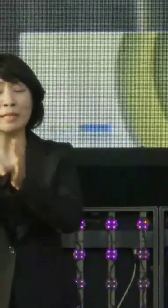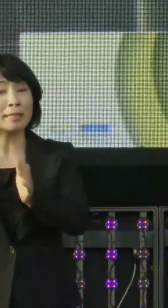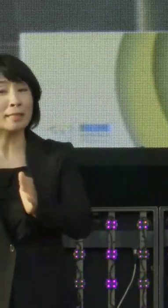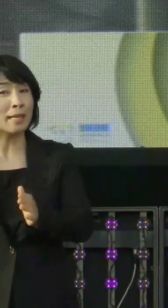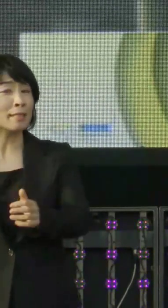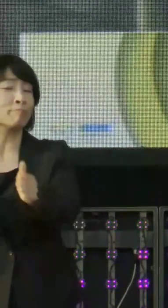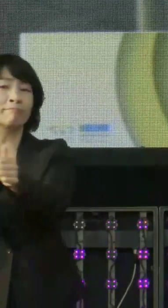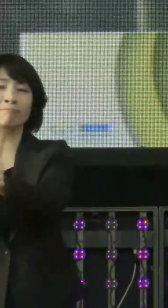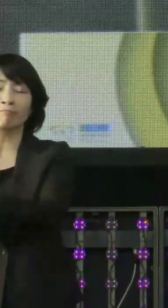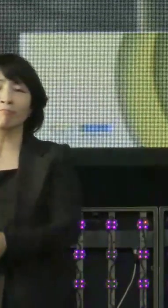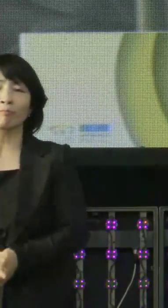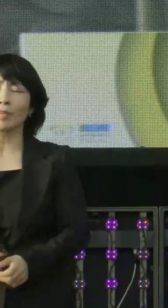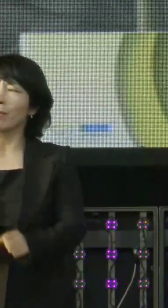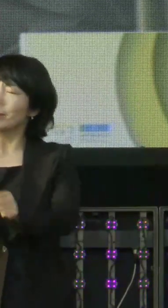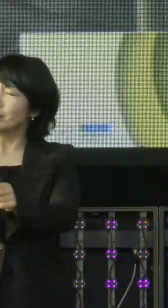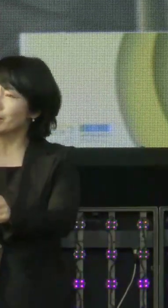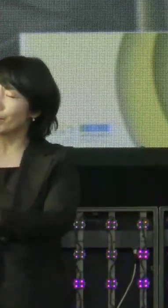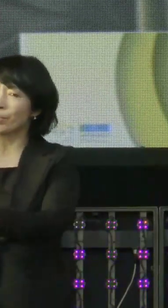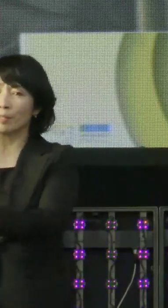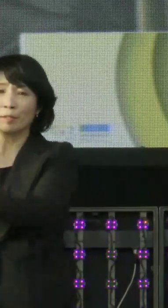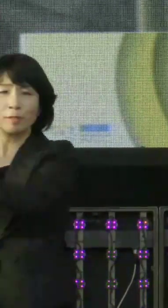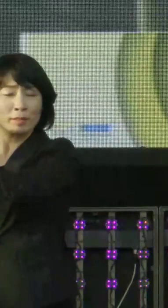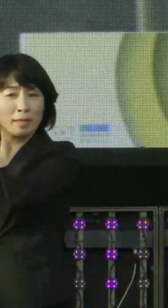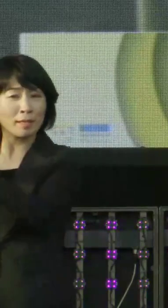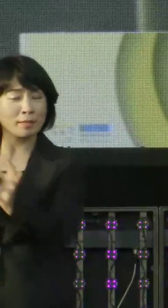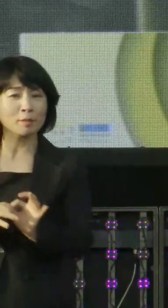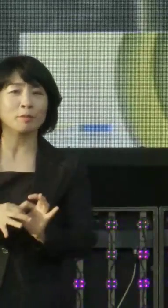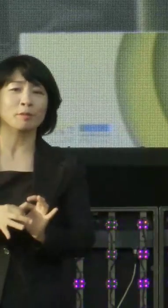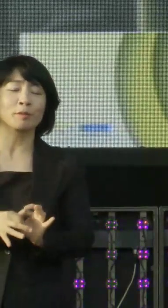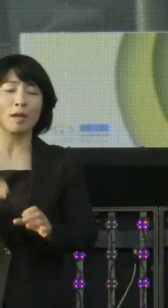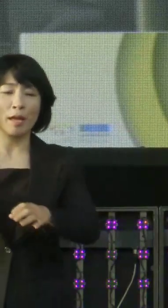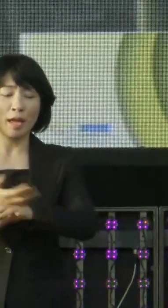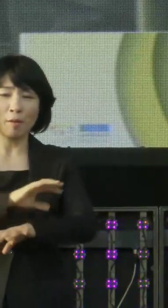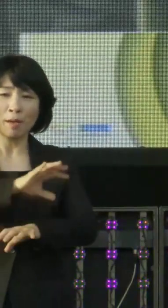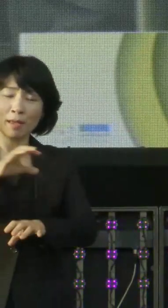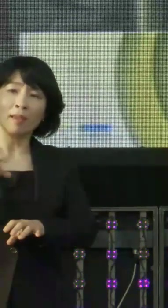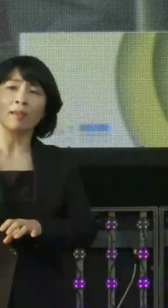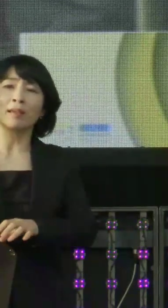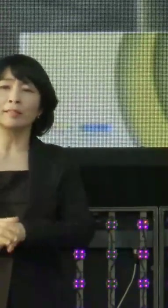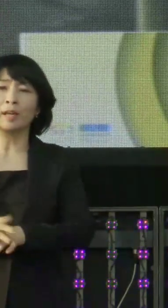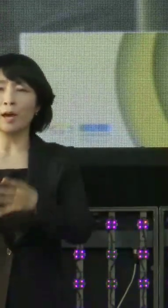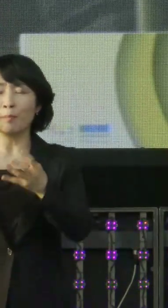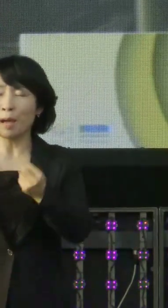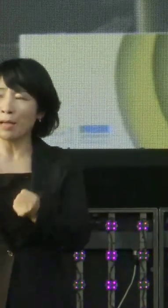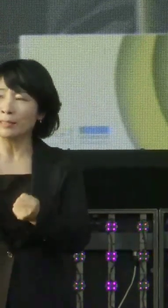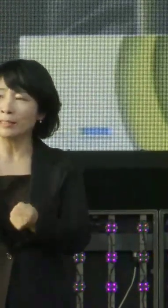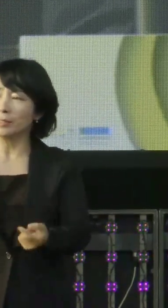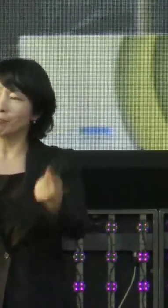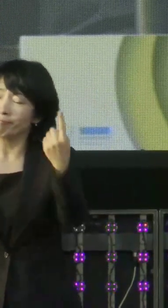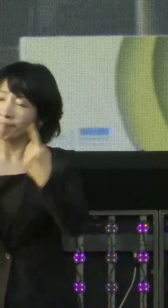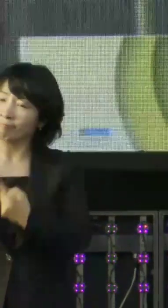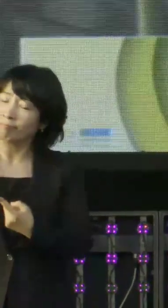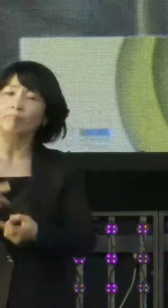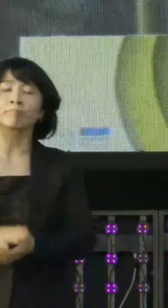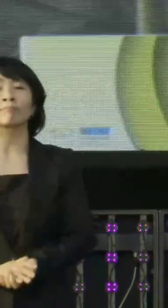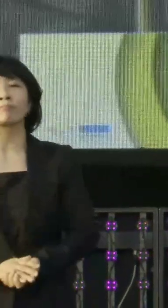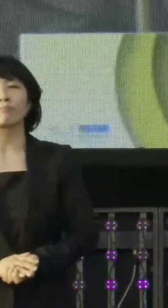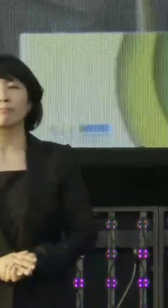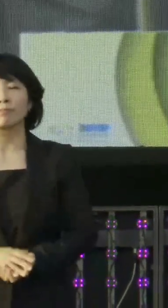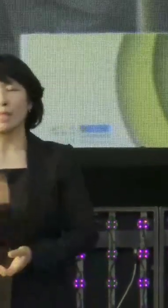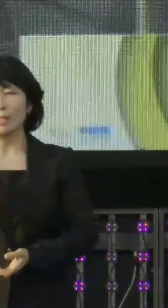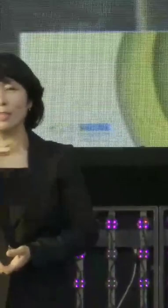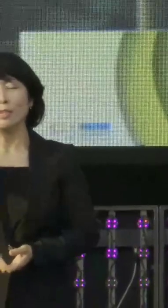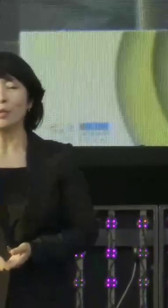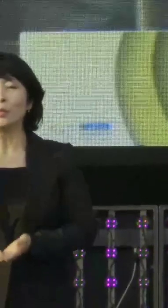바랍니다. 작년에 이어 올해도 해외 각국에서 많이 참석해 주셨습니다.